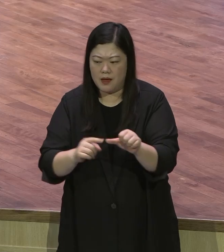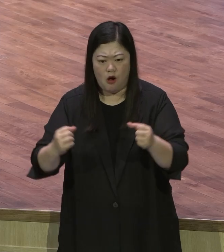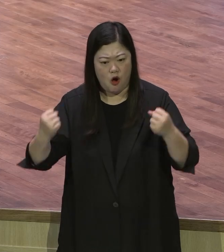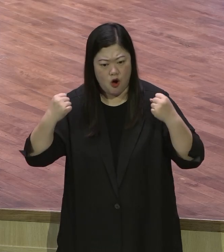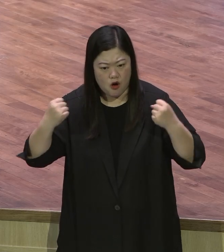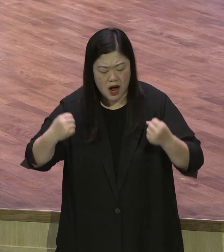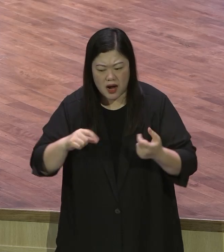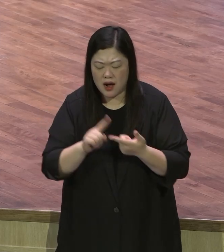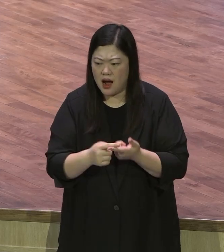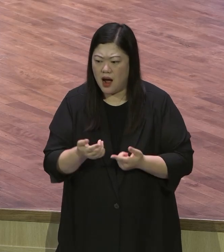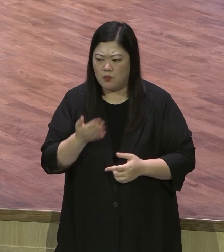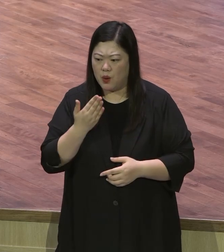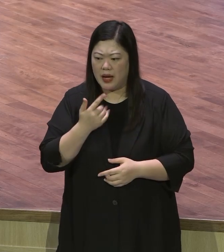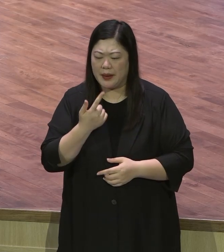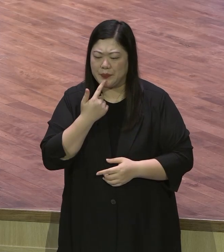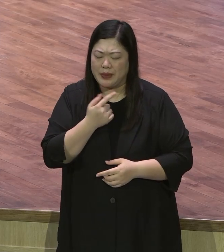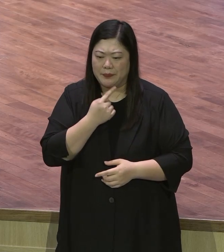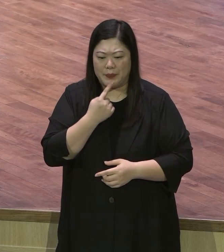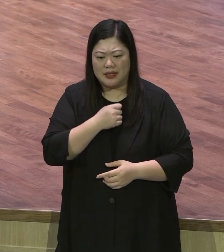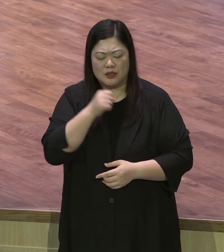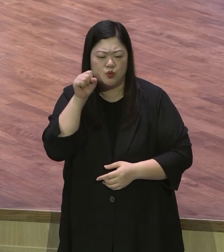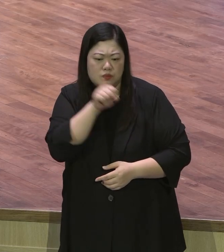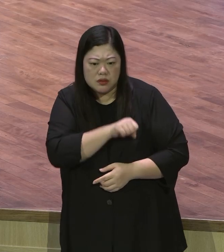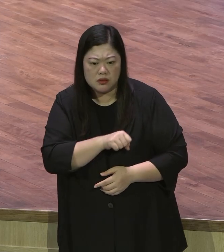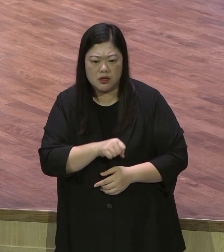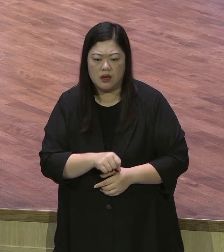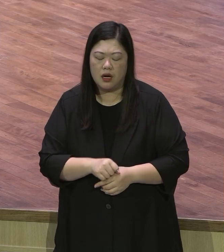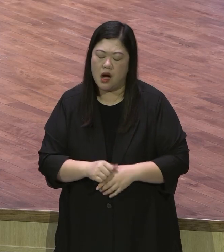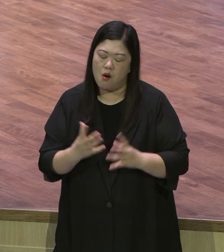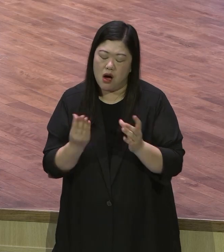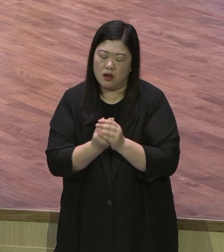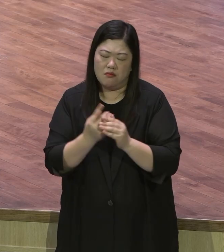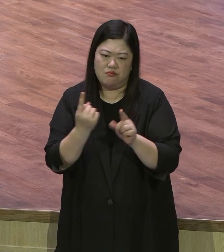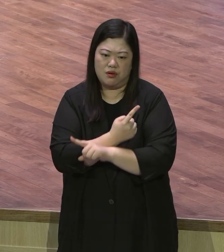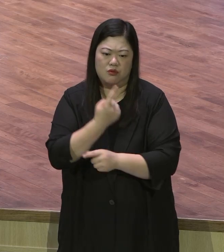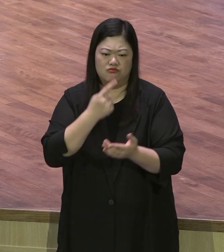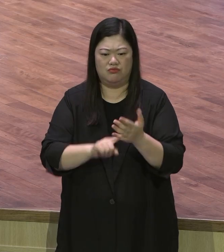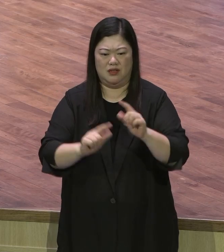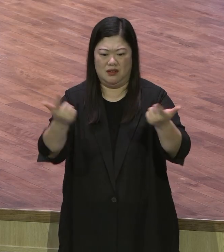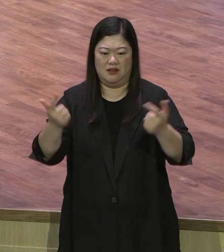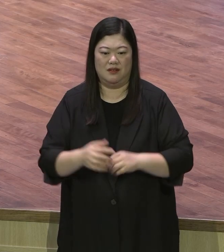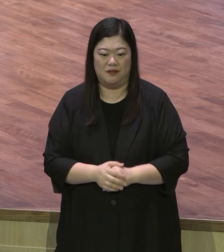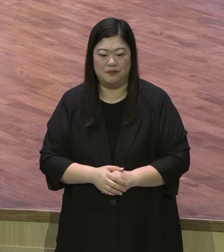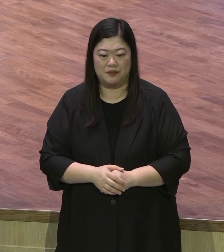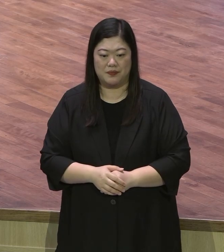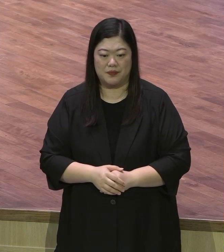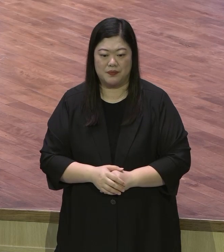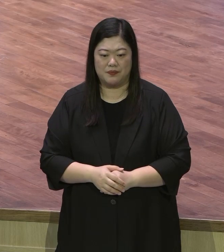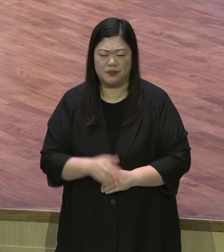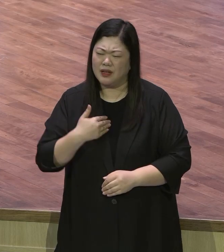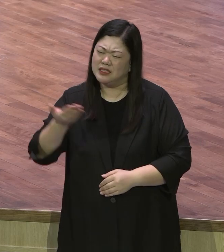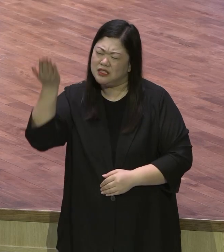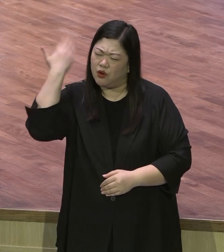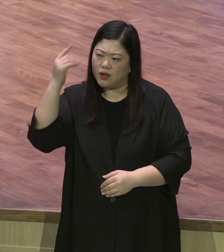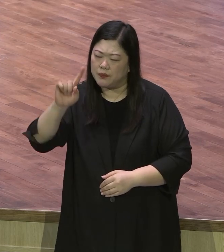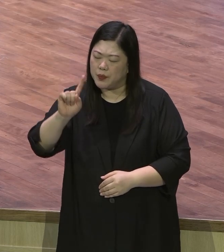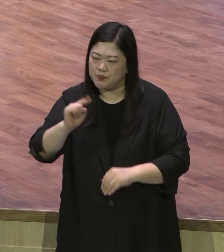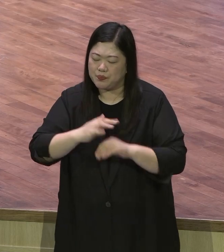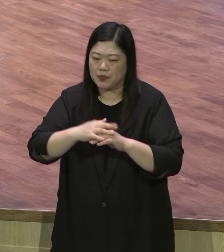다르고 음식 먹는 거 다 모든 게 다 달라요. 그래서요 이 미국에서도 보면요 이 엘리트층 있잖아요. 미국